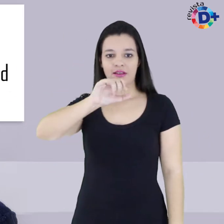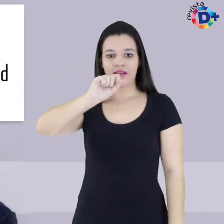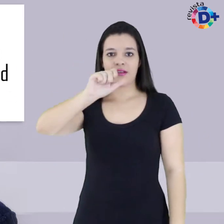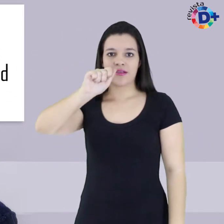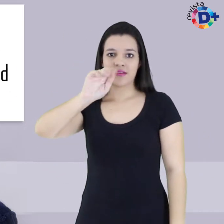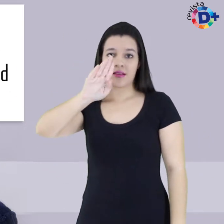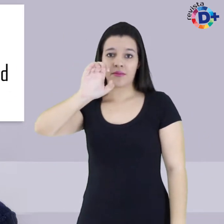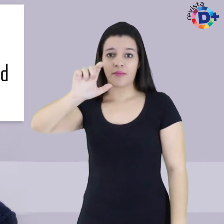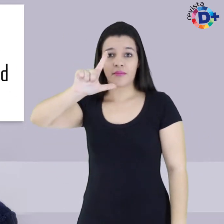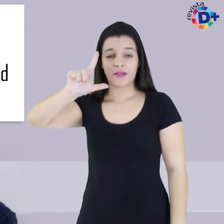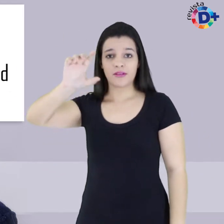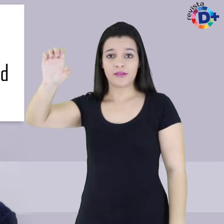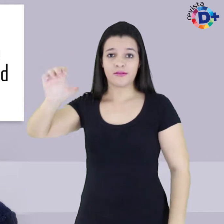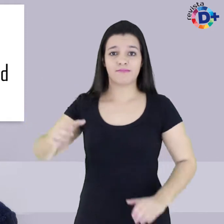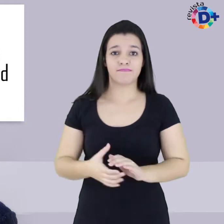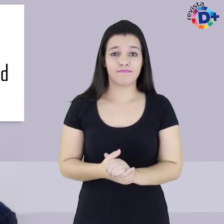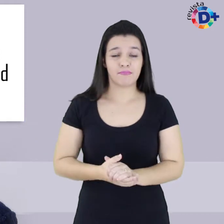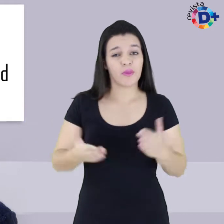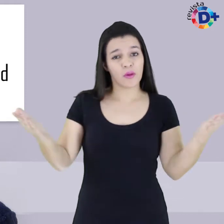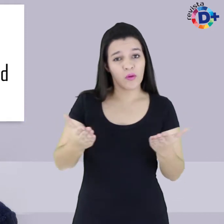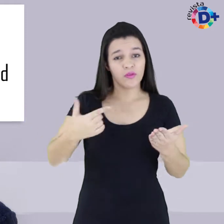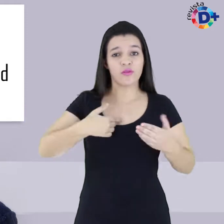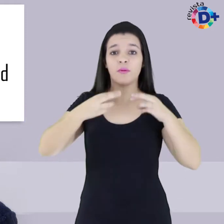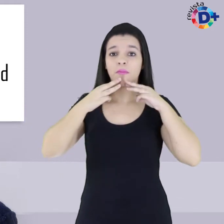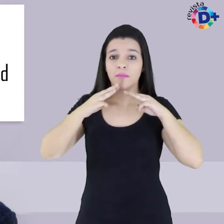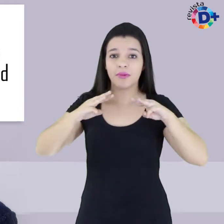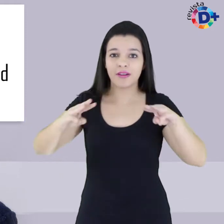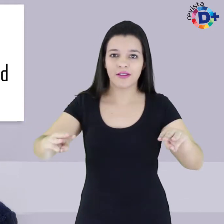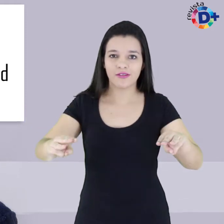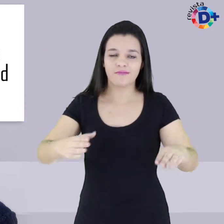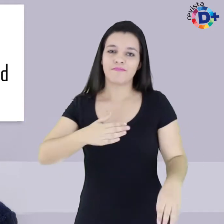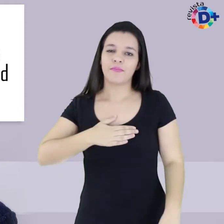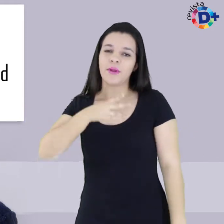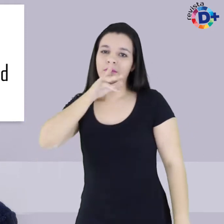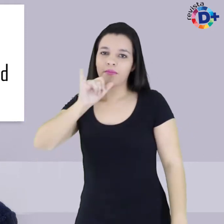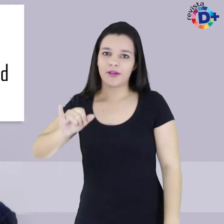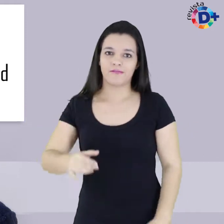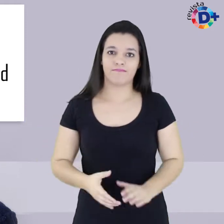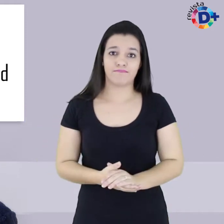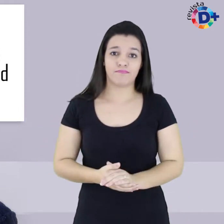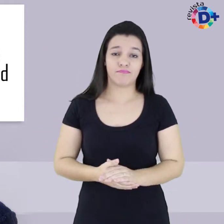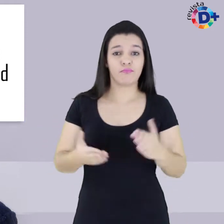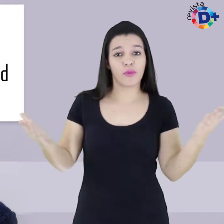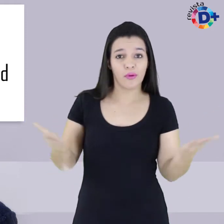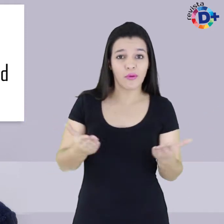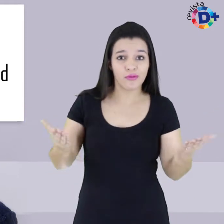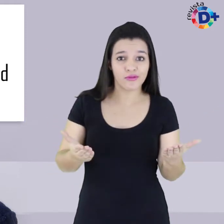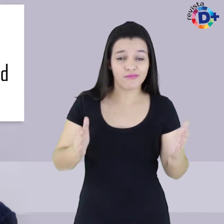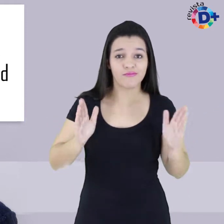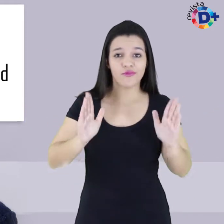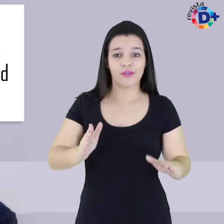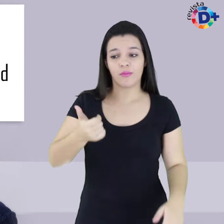Estou dedicando este livro ao meu pai. Neste ano, completaremos 11 anos de seu